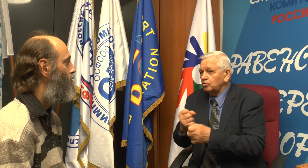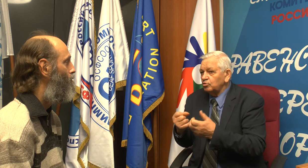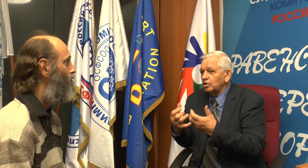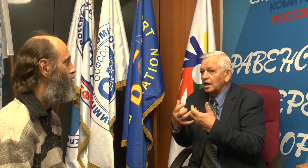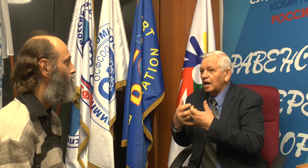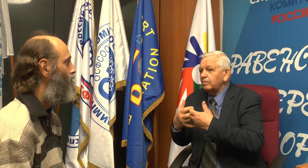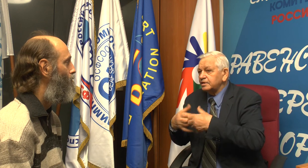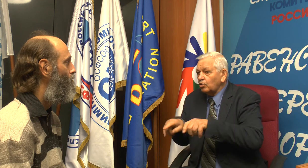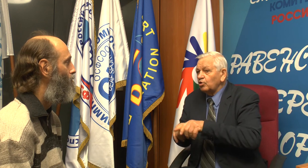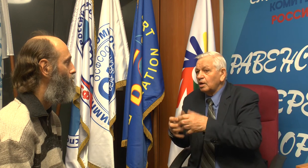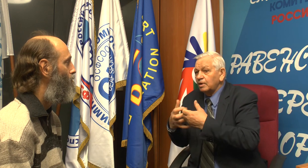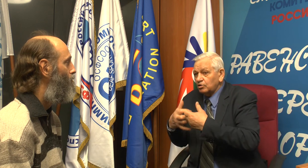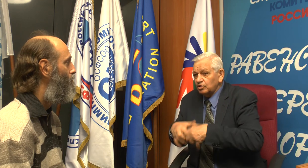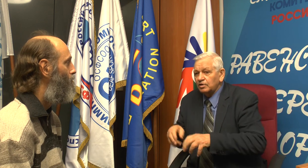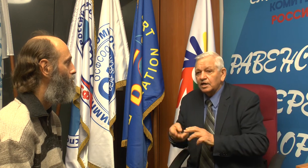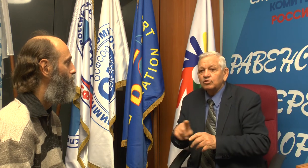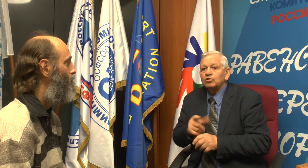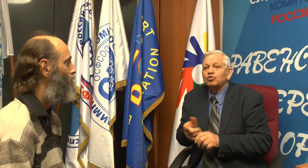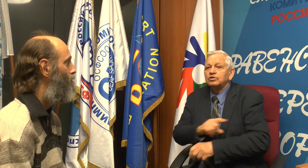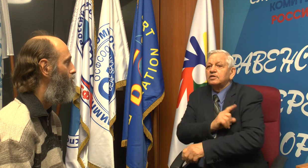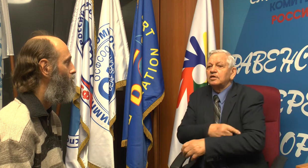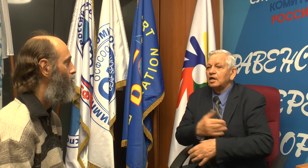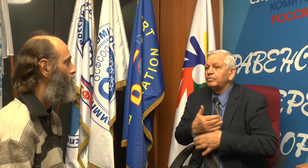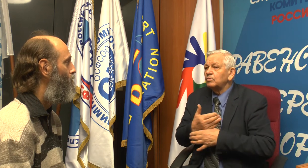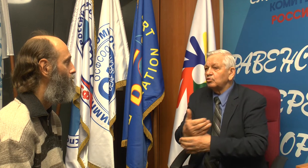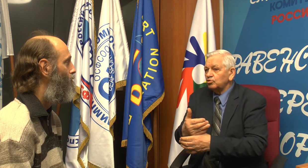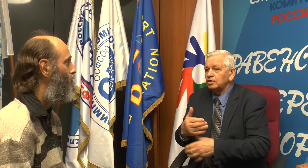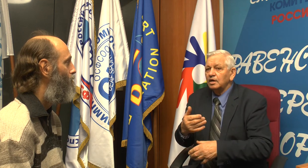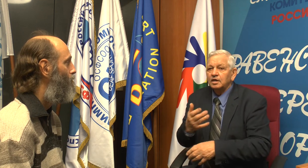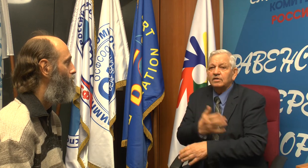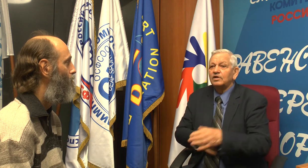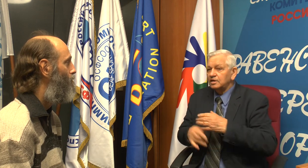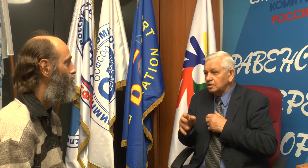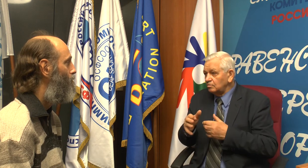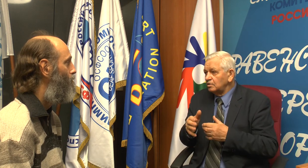разработают такое оборудование, которое очень сильно поможет инвалидам